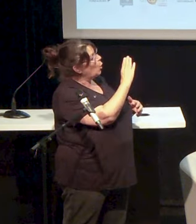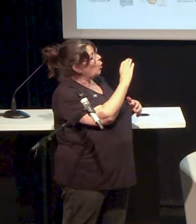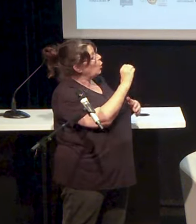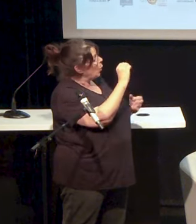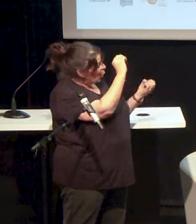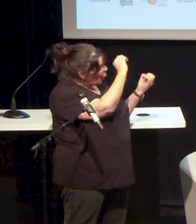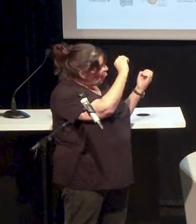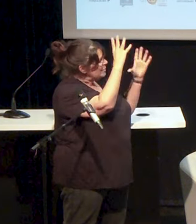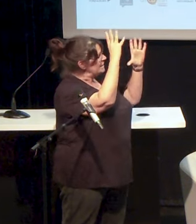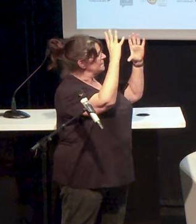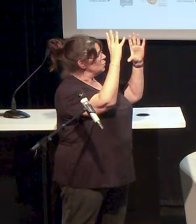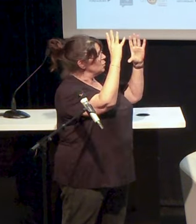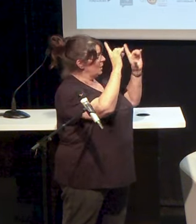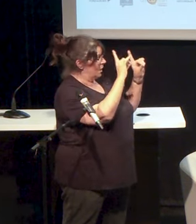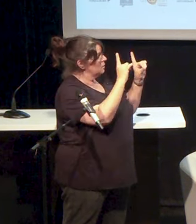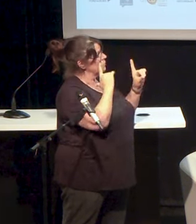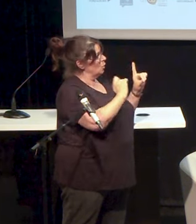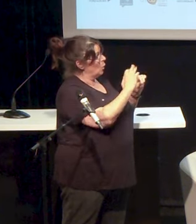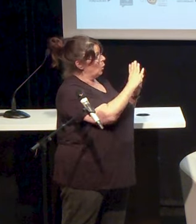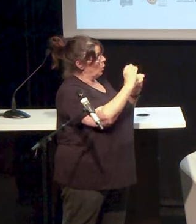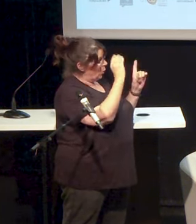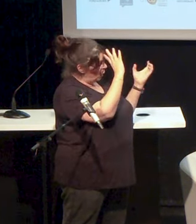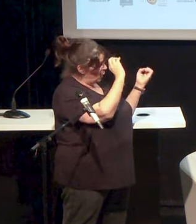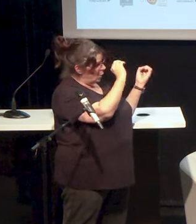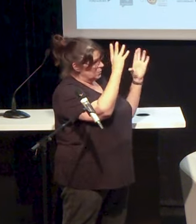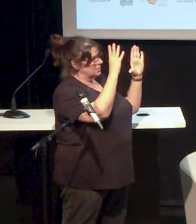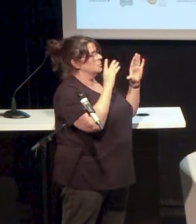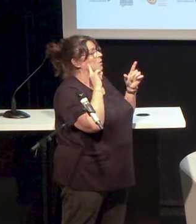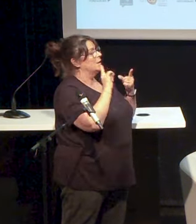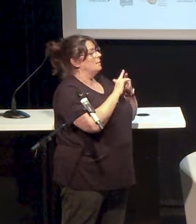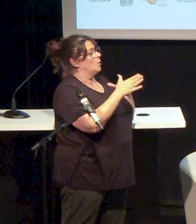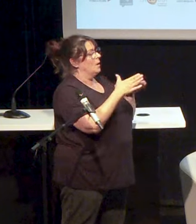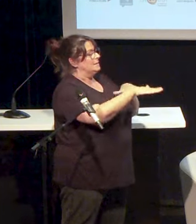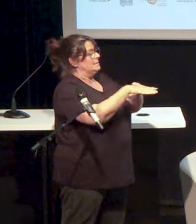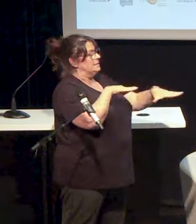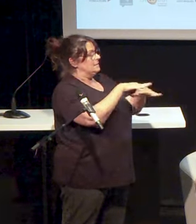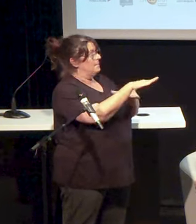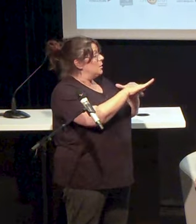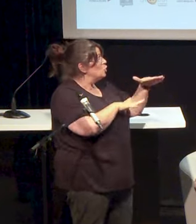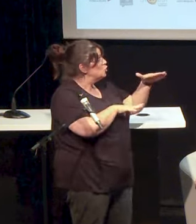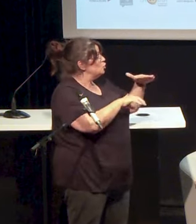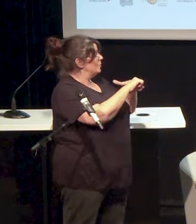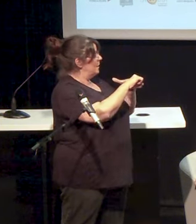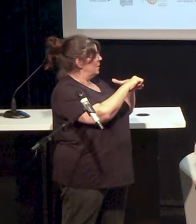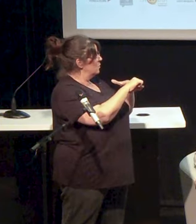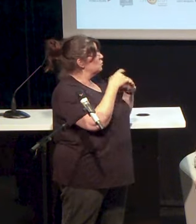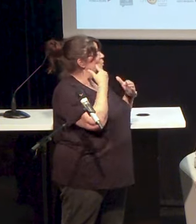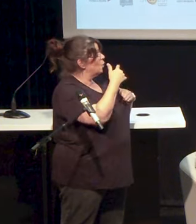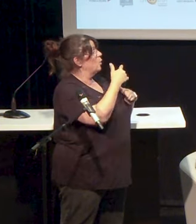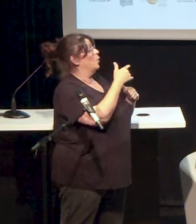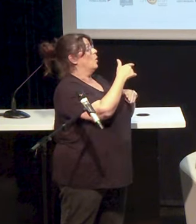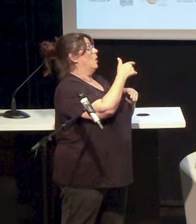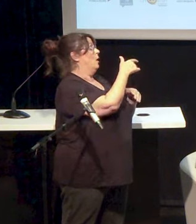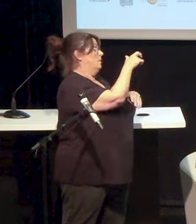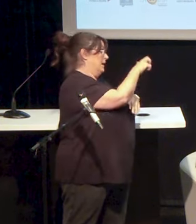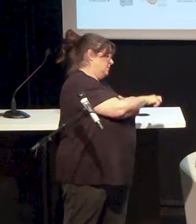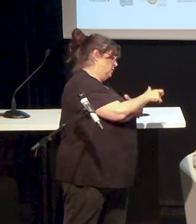la co-conception de systèmes de suppléance avec et pour les personnes en situation de